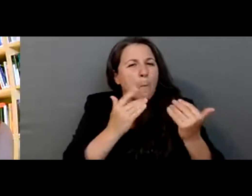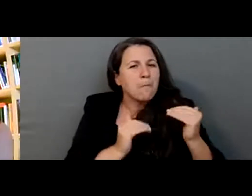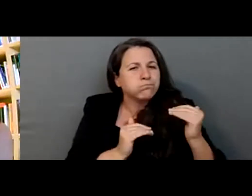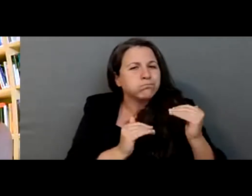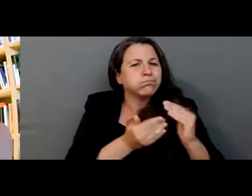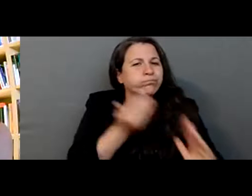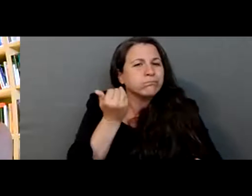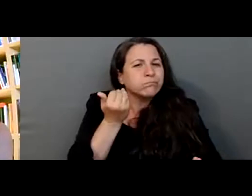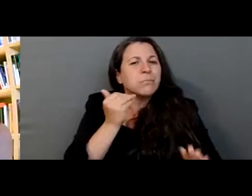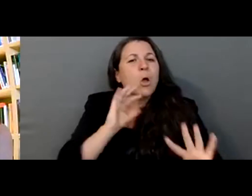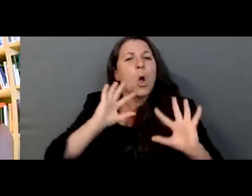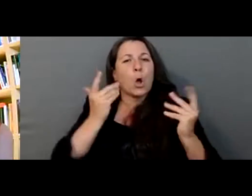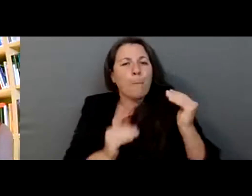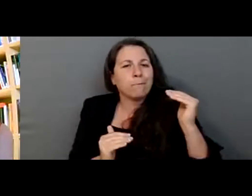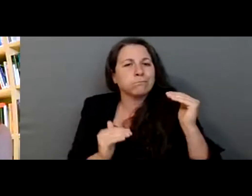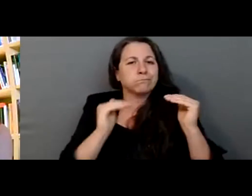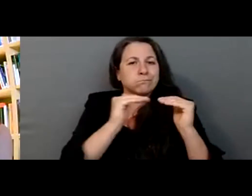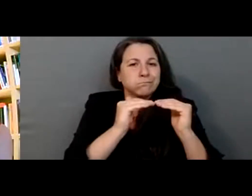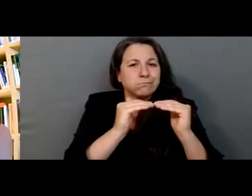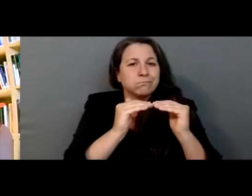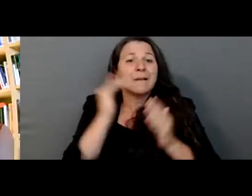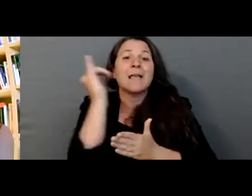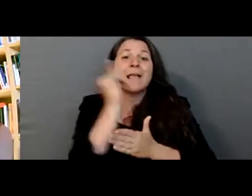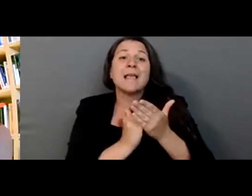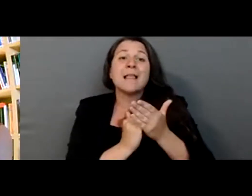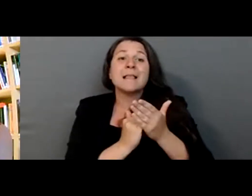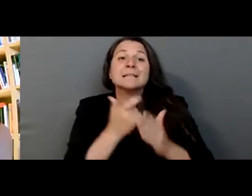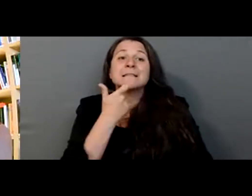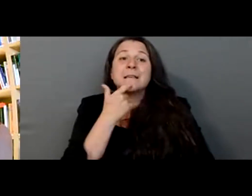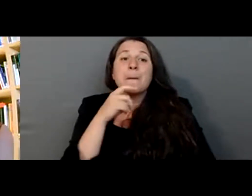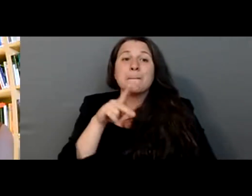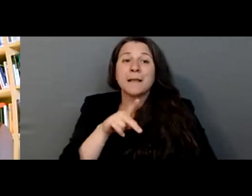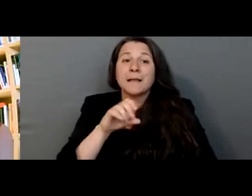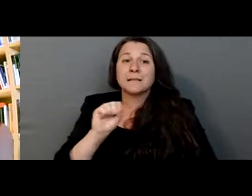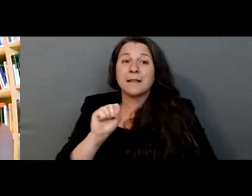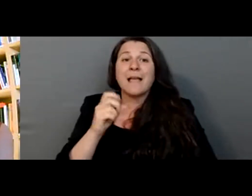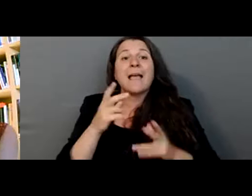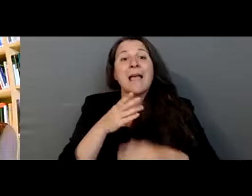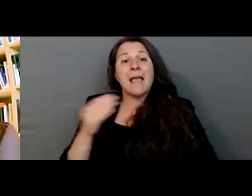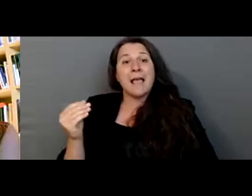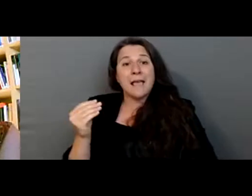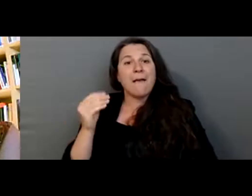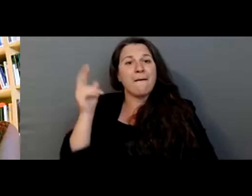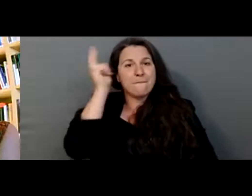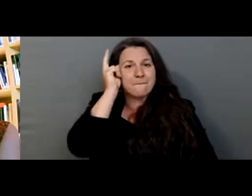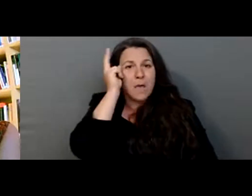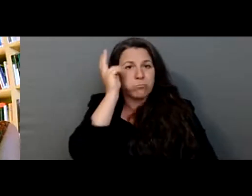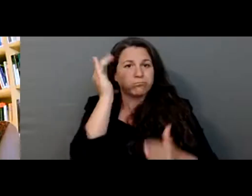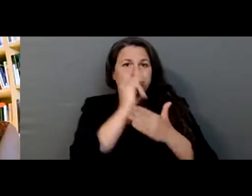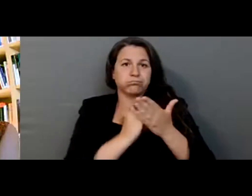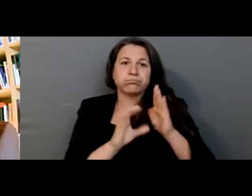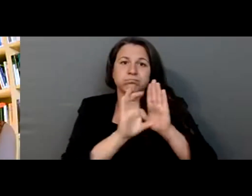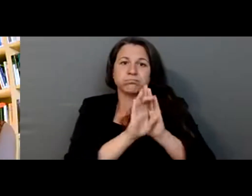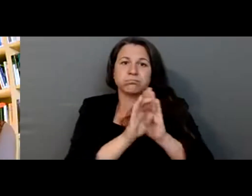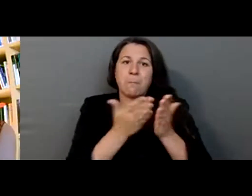page couverture est illustrée par une œuvre de l'artiste-chercheur Véro Leduc. Donc, au nom de